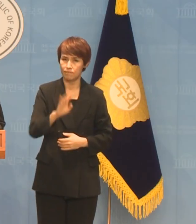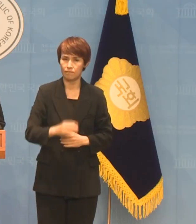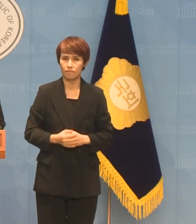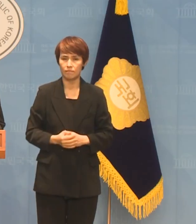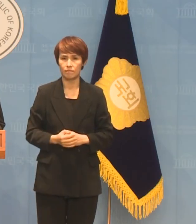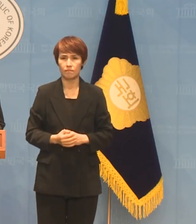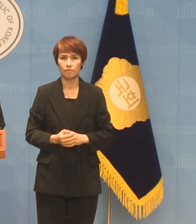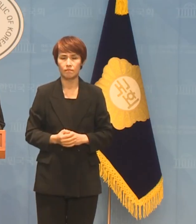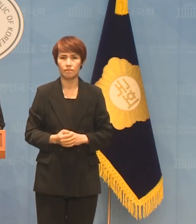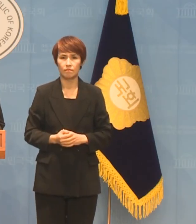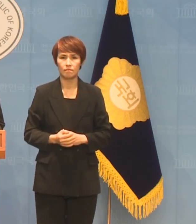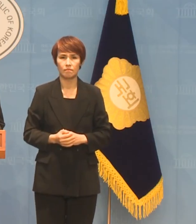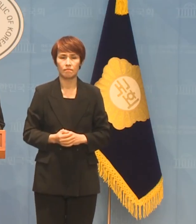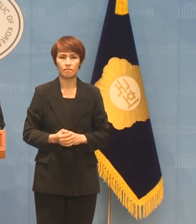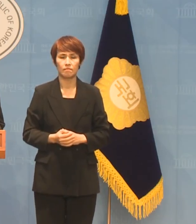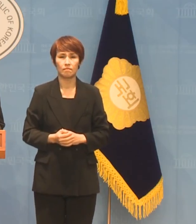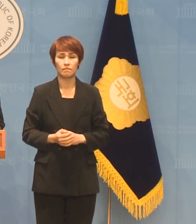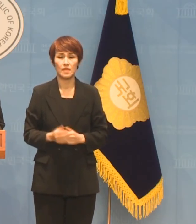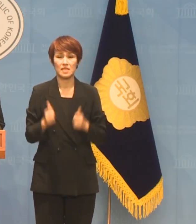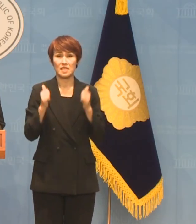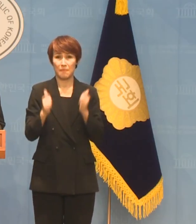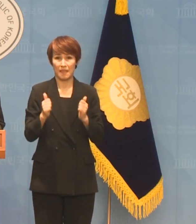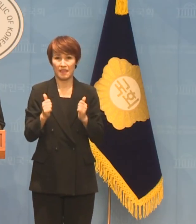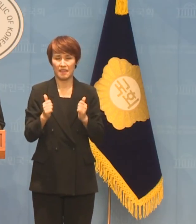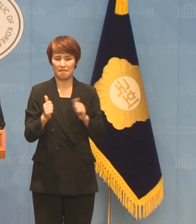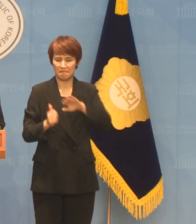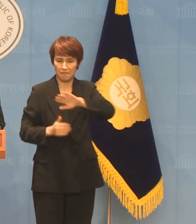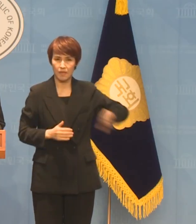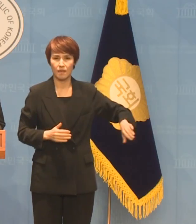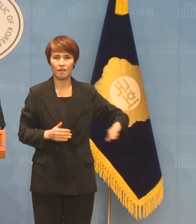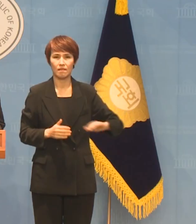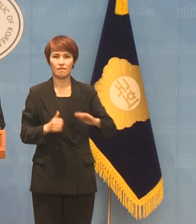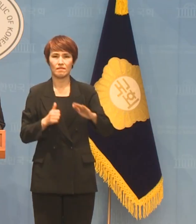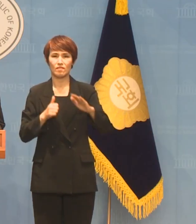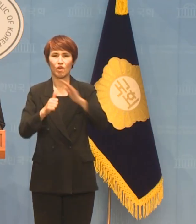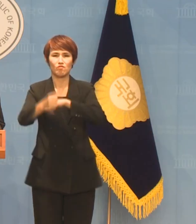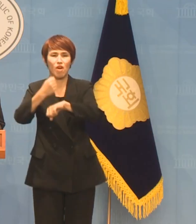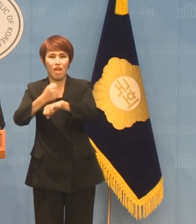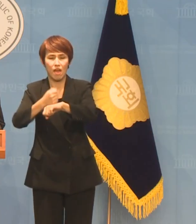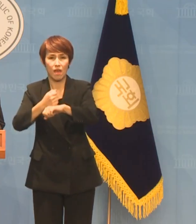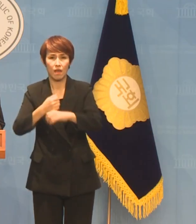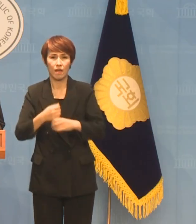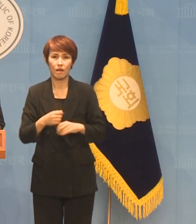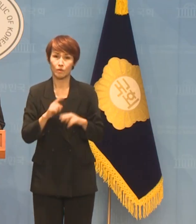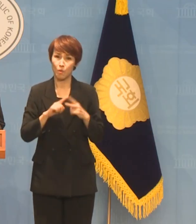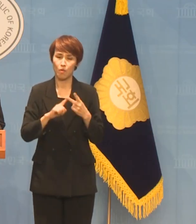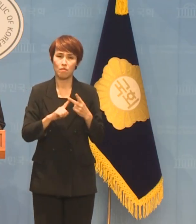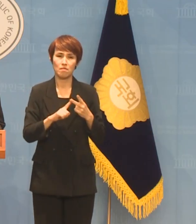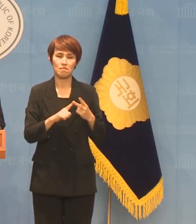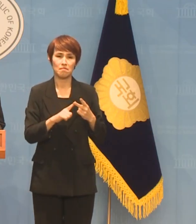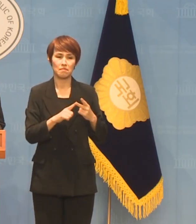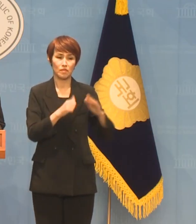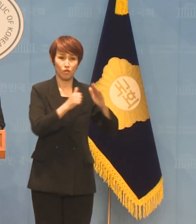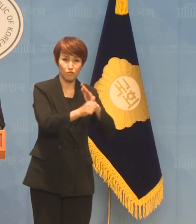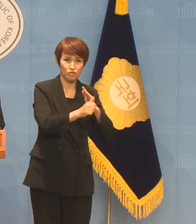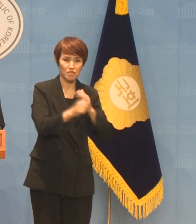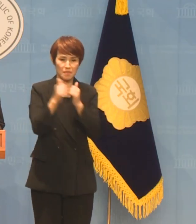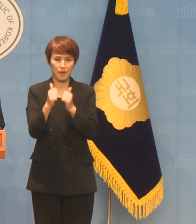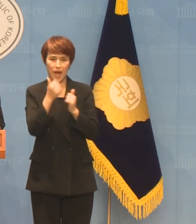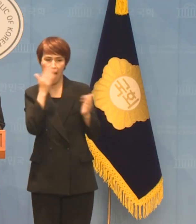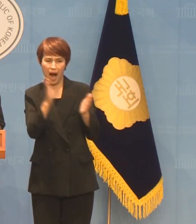심판이 선수로 뛰겠다는 것이고 심판과 선수가 한 팀이라는 것과 다름없습니다.